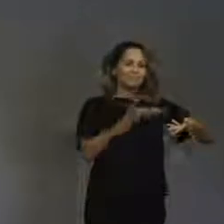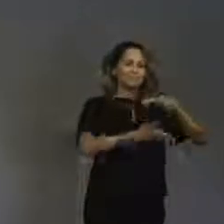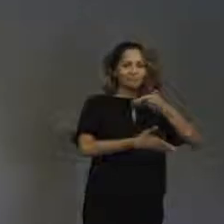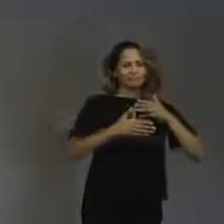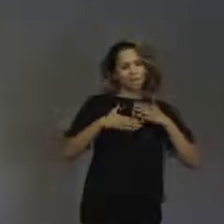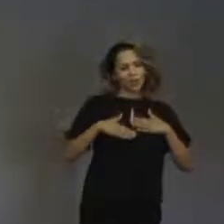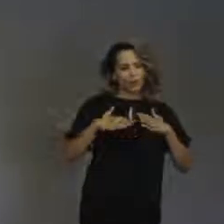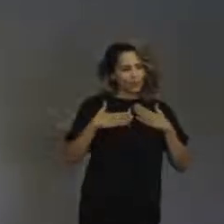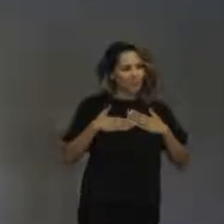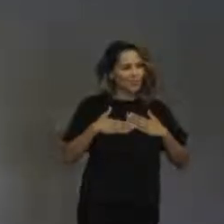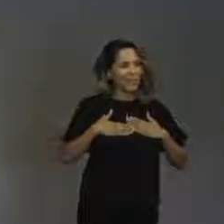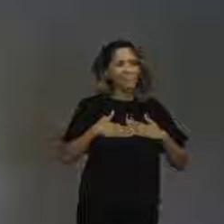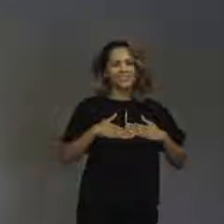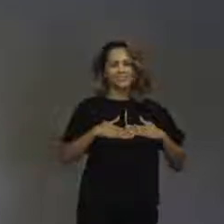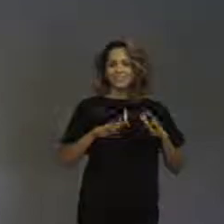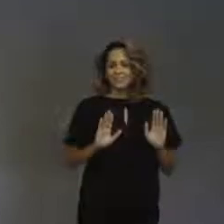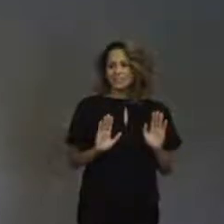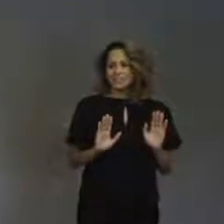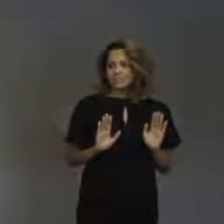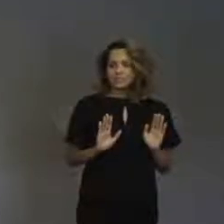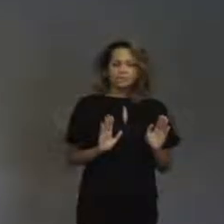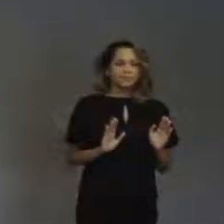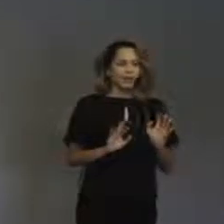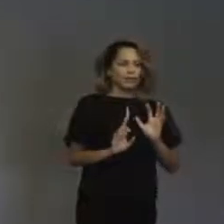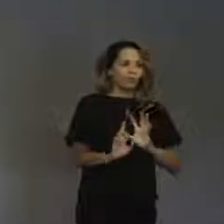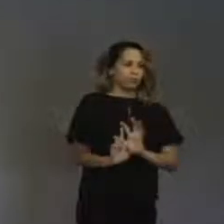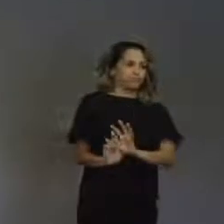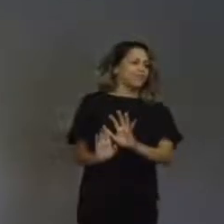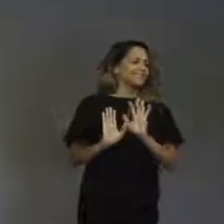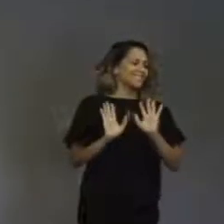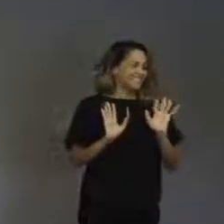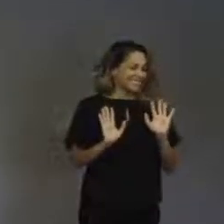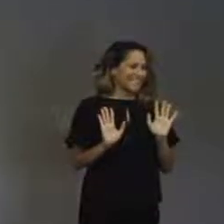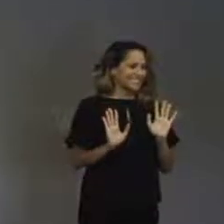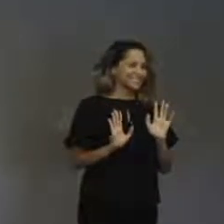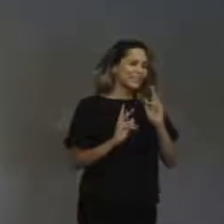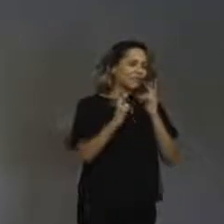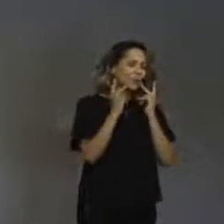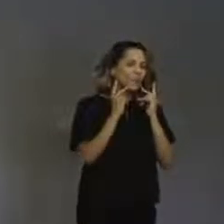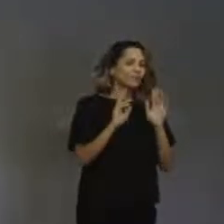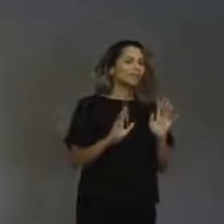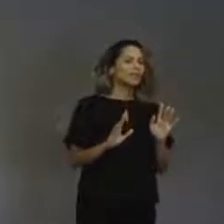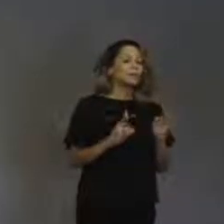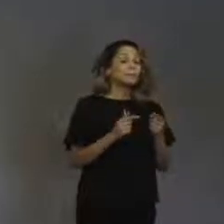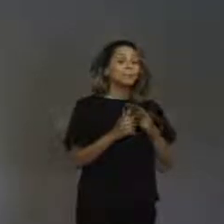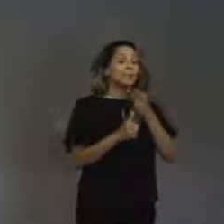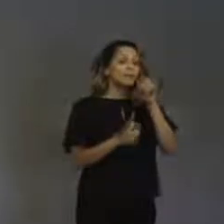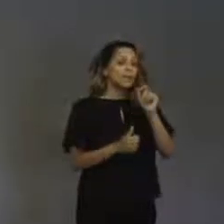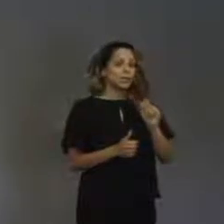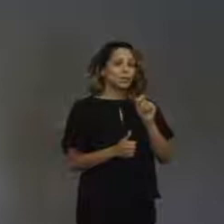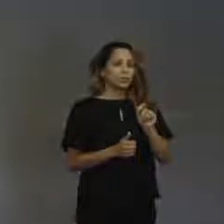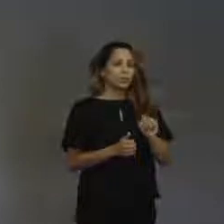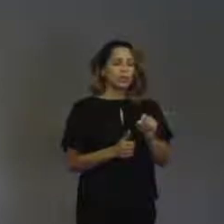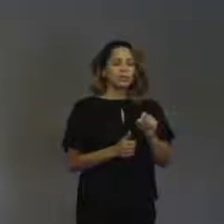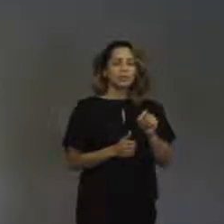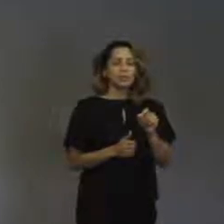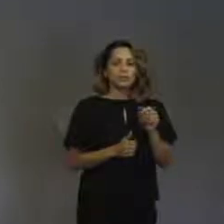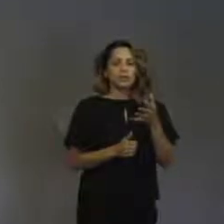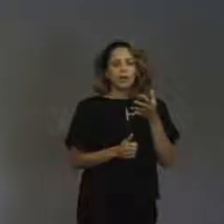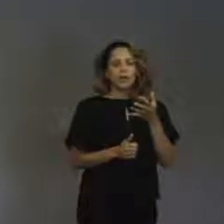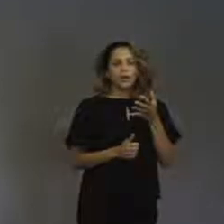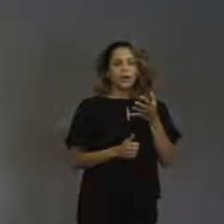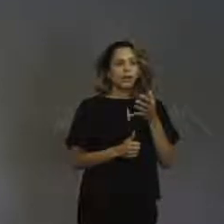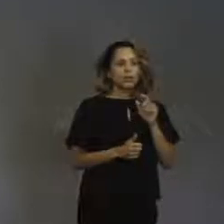tranquila, né, sem muita pressão. E o primeiro ponto que a gente queria trazer são exatamente